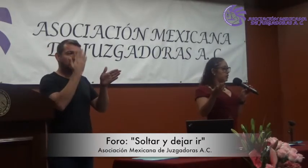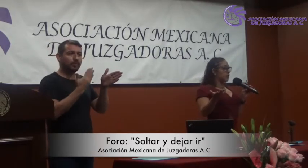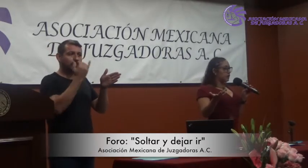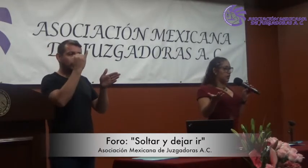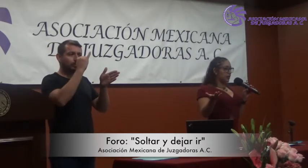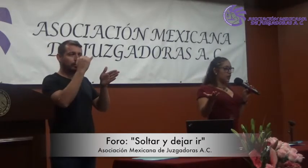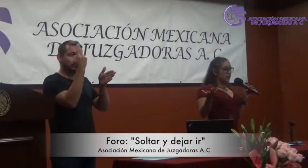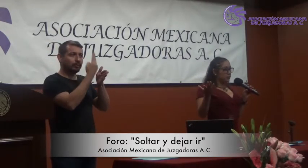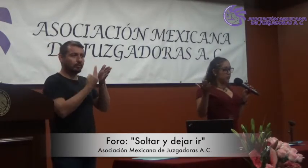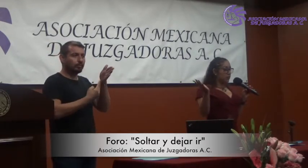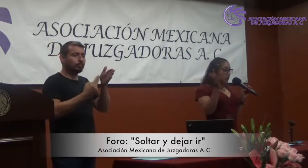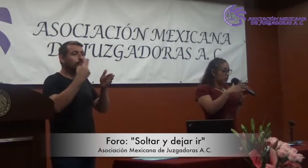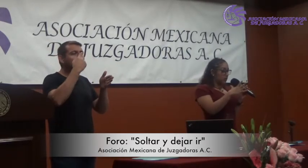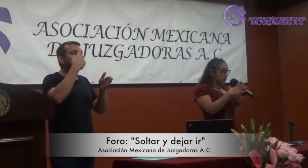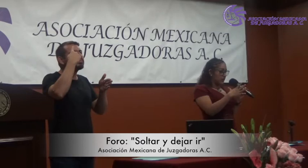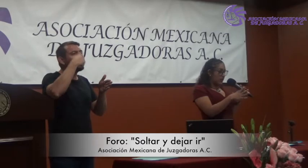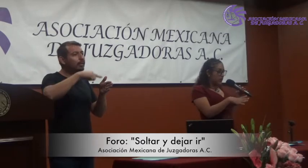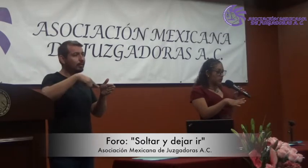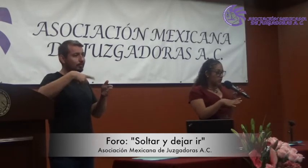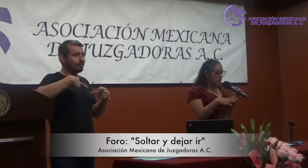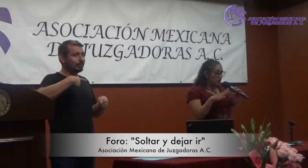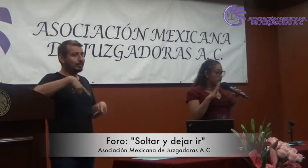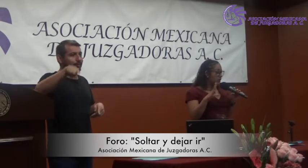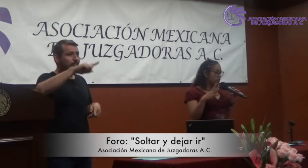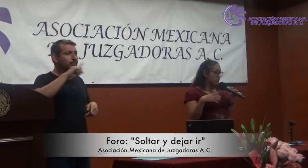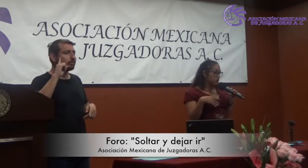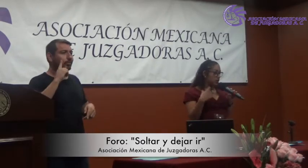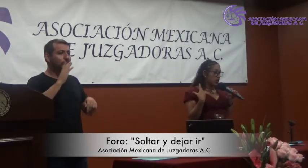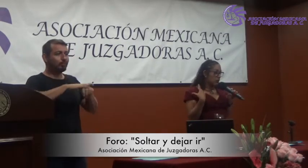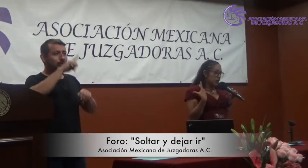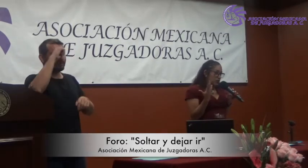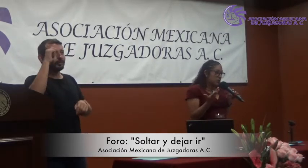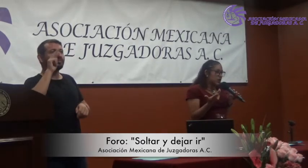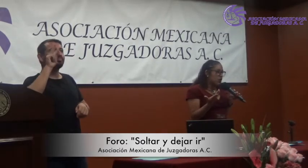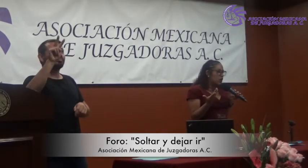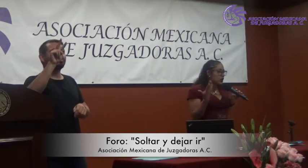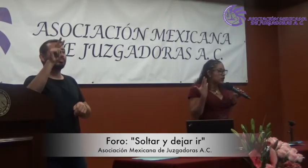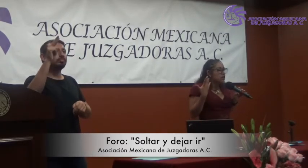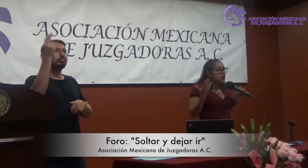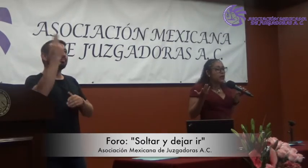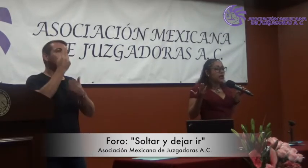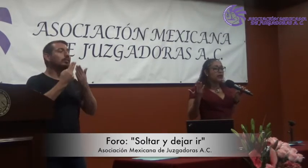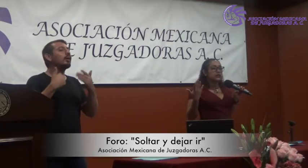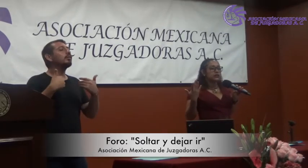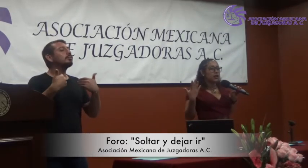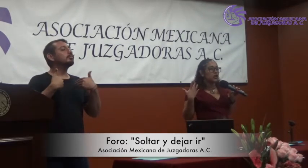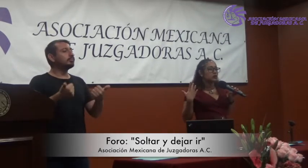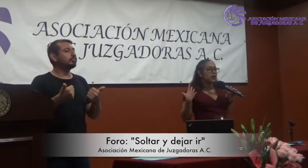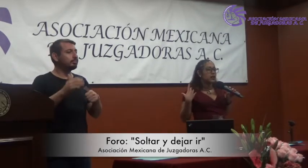como muy importante que las personas sordas leyeran los contenidos, entonces únicamente vemos algunas